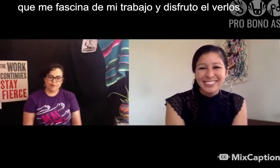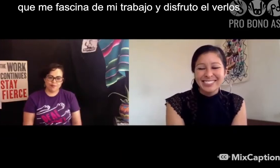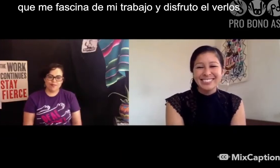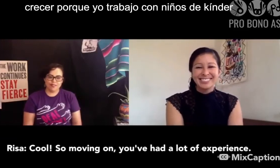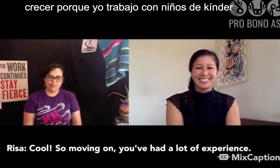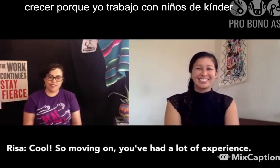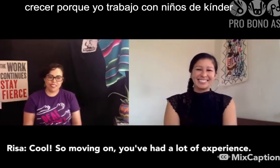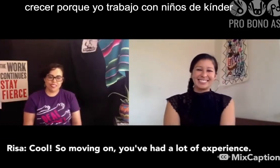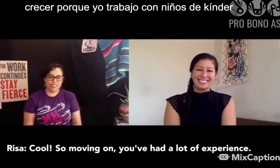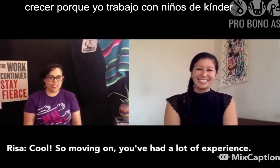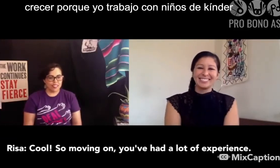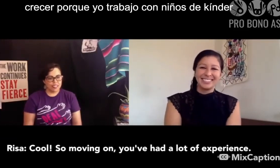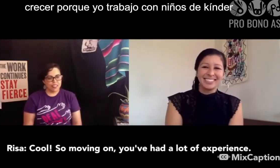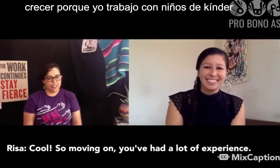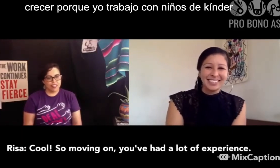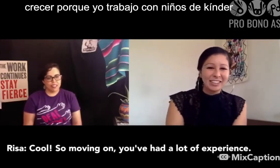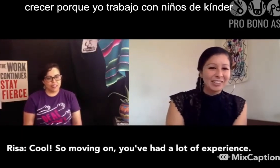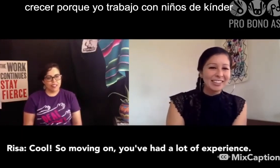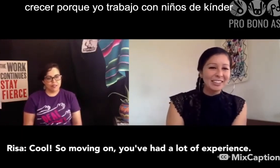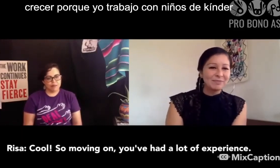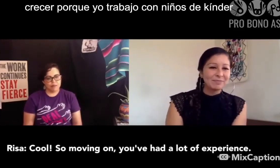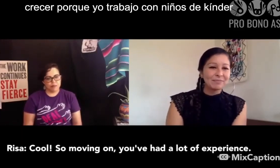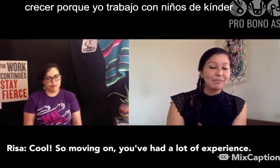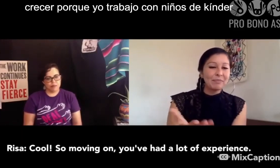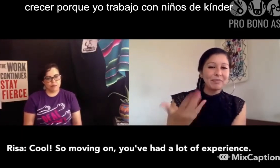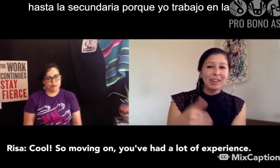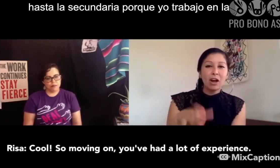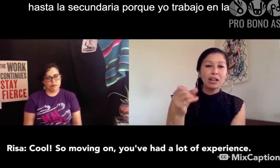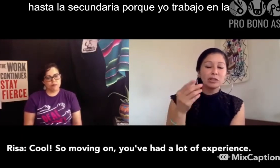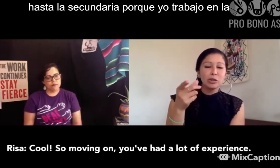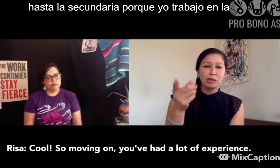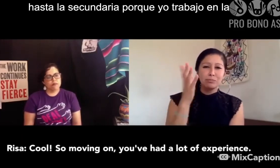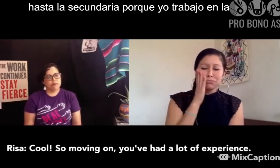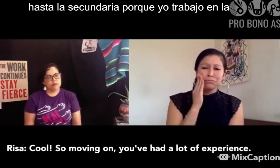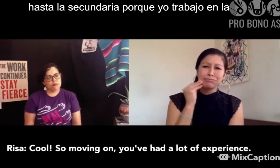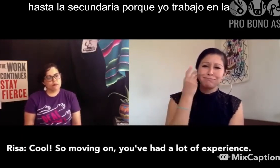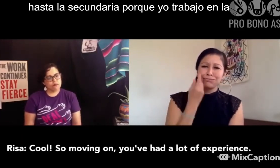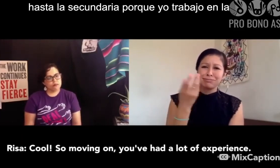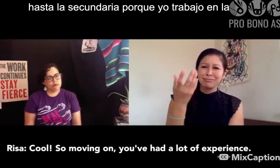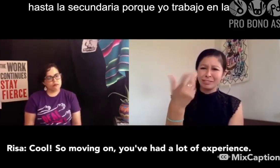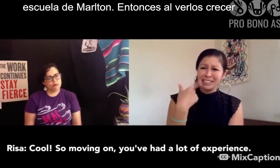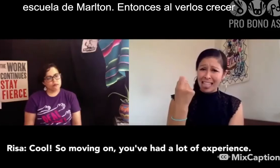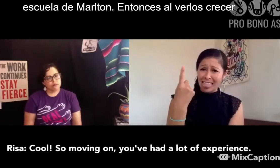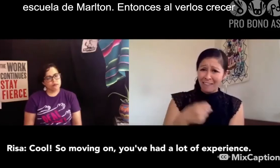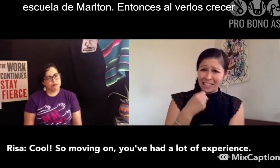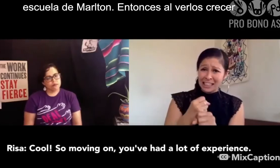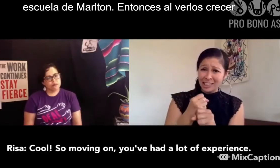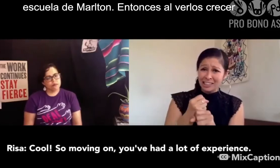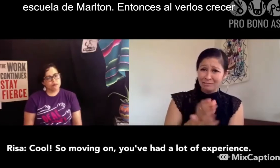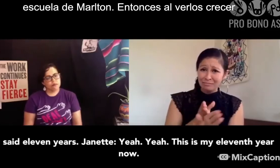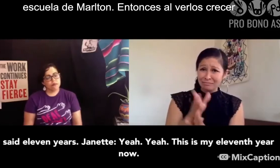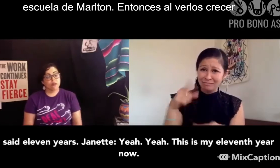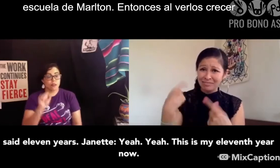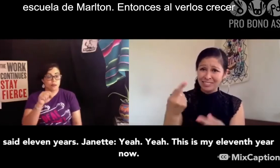el verlos crecer, porque yo trabajo con niños de kinder hasta la secundaria, porque yo trabajo en la escuela de